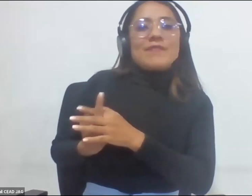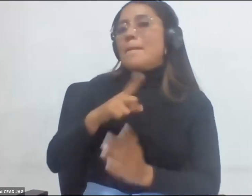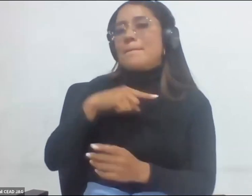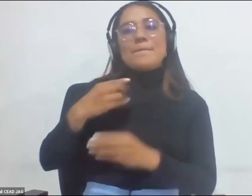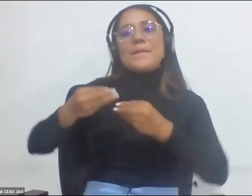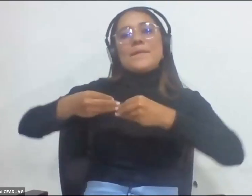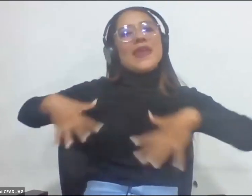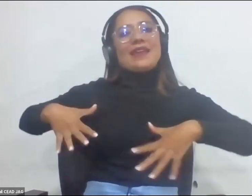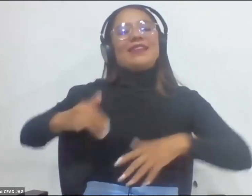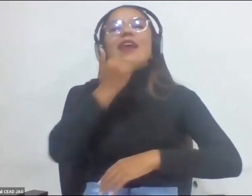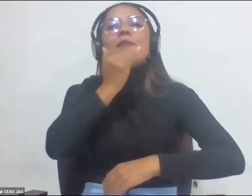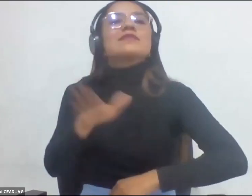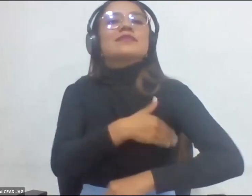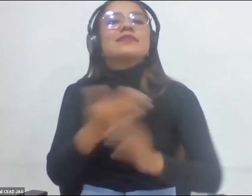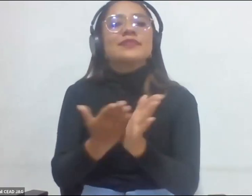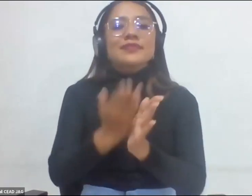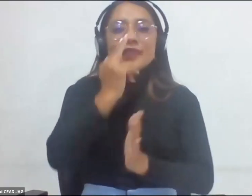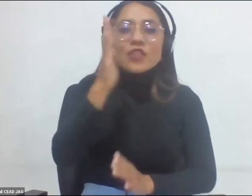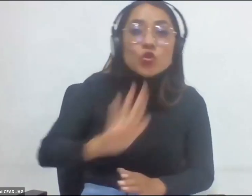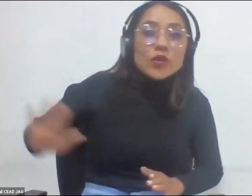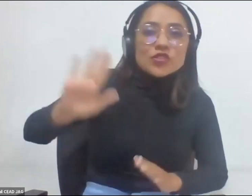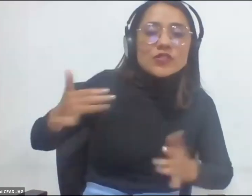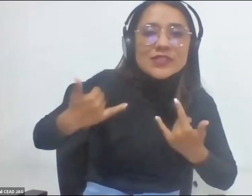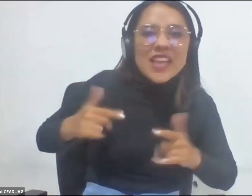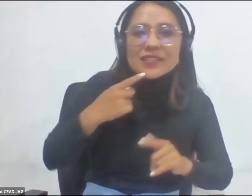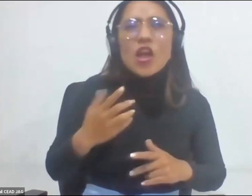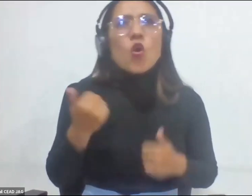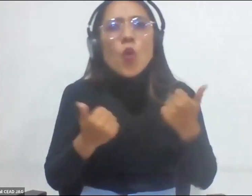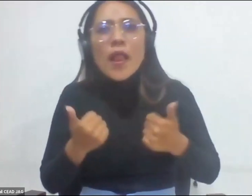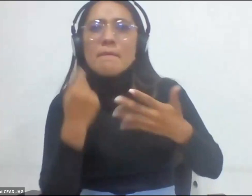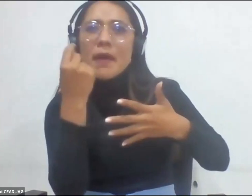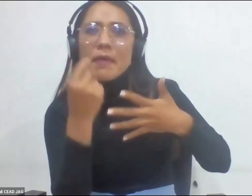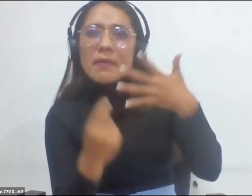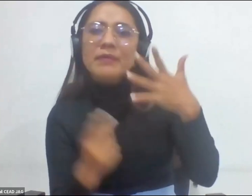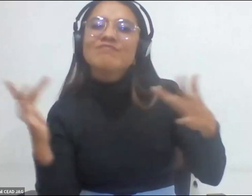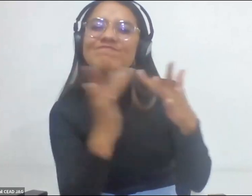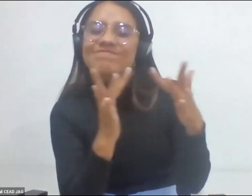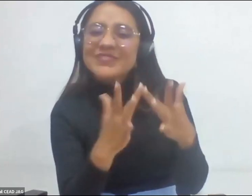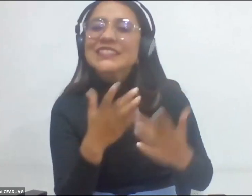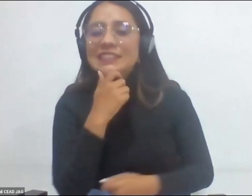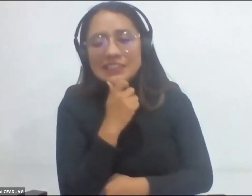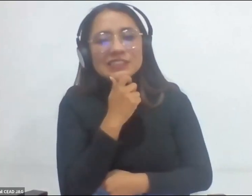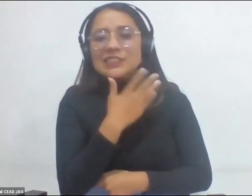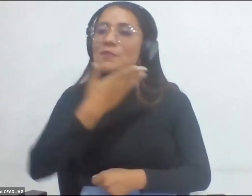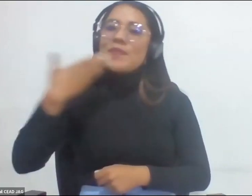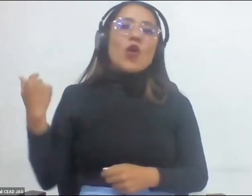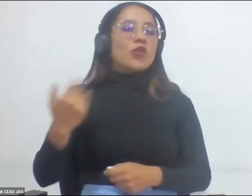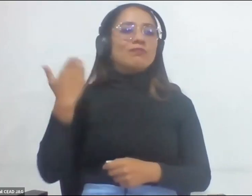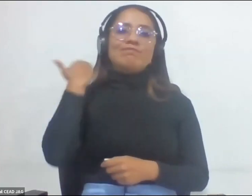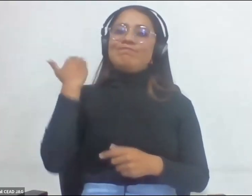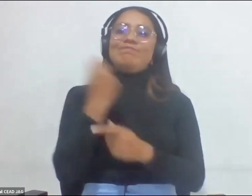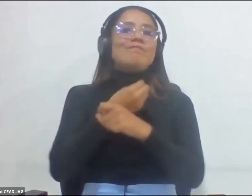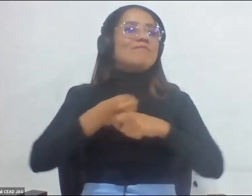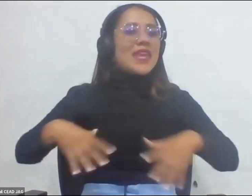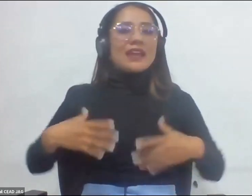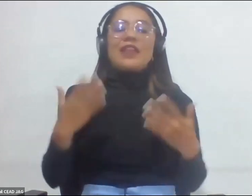es el mismo ministerio el que ya Define estos parámetros en los cuales indica que y como lo mencionaba el doctor Juan regalos